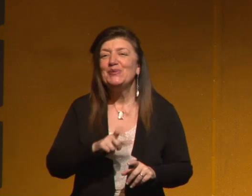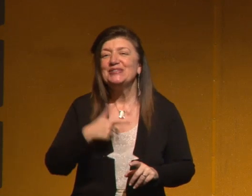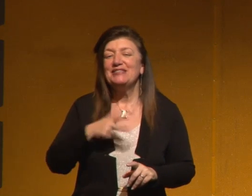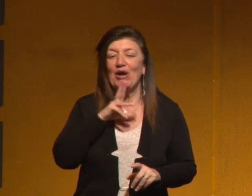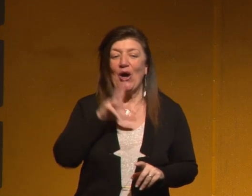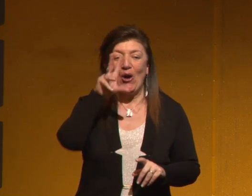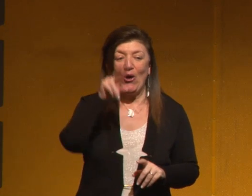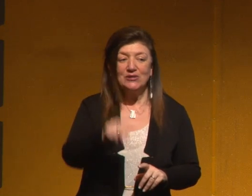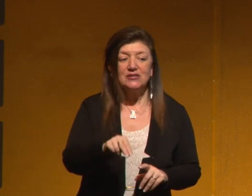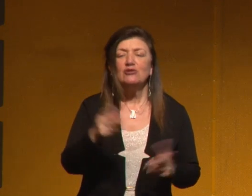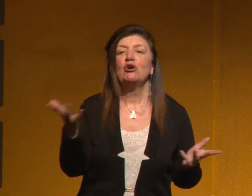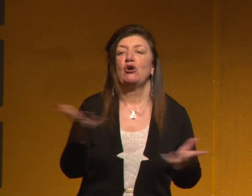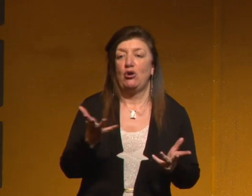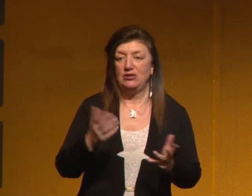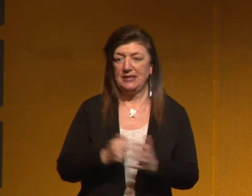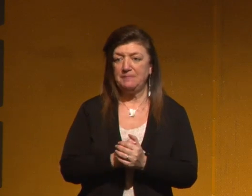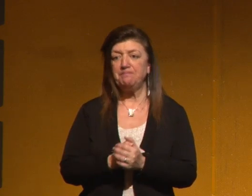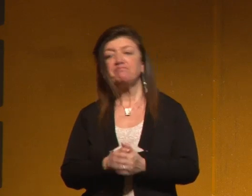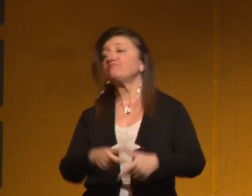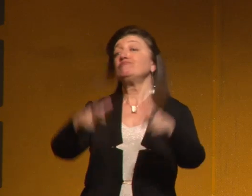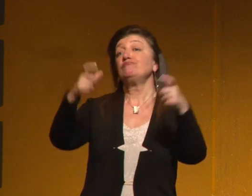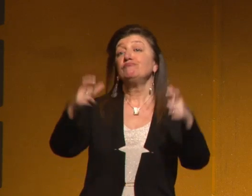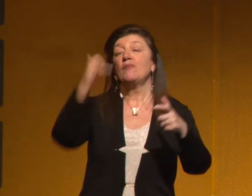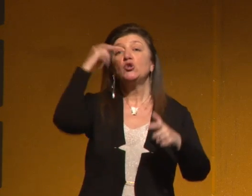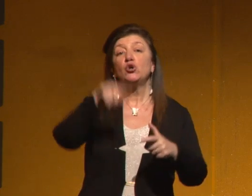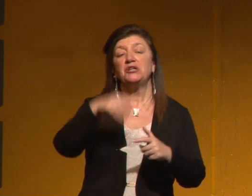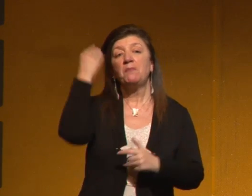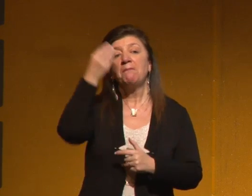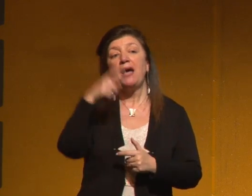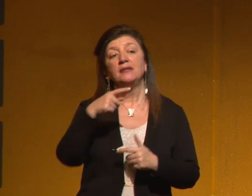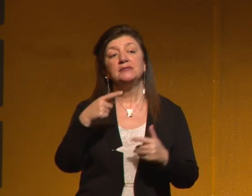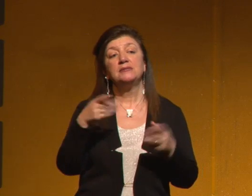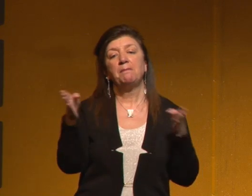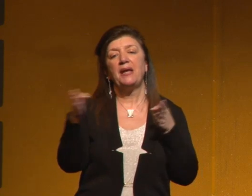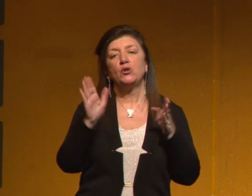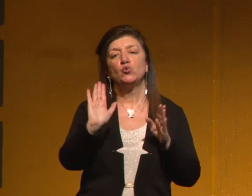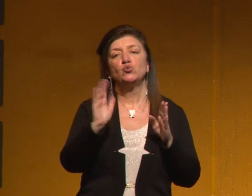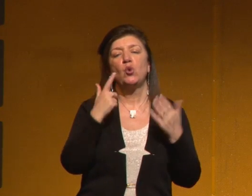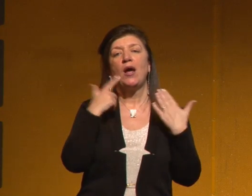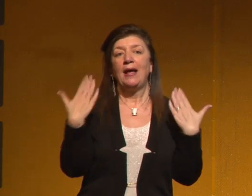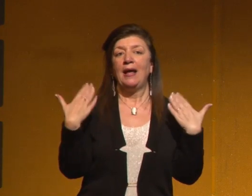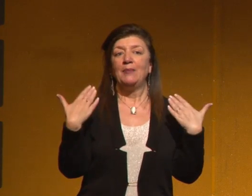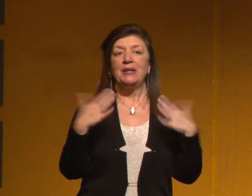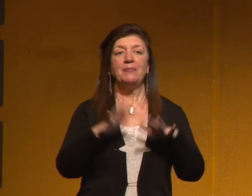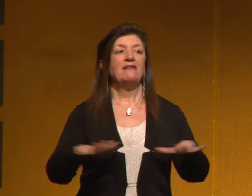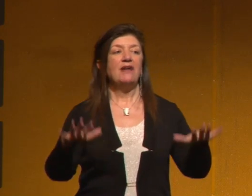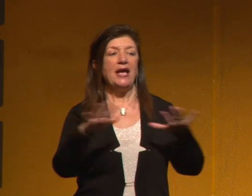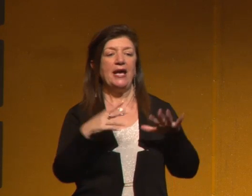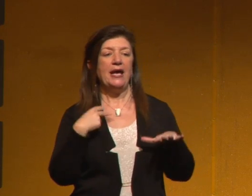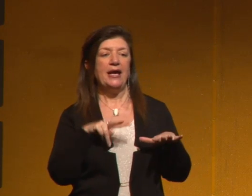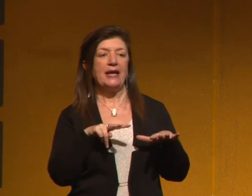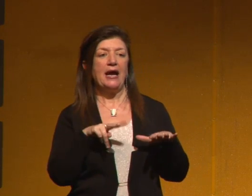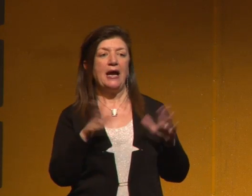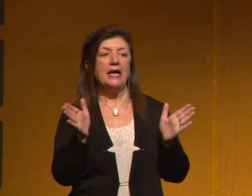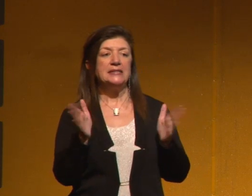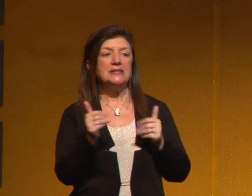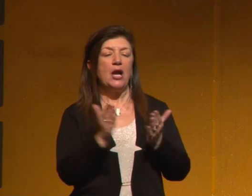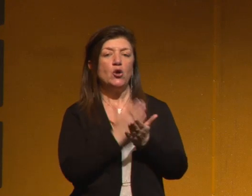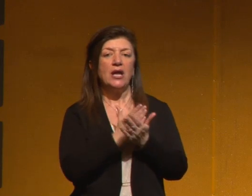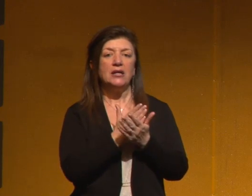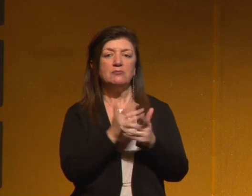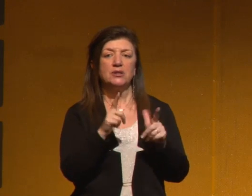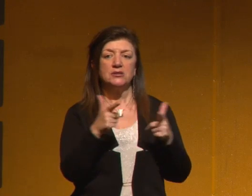pensare che a torino in primavera non ci sia il salone del libro è un po come pensare